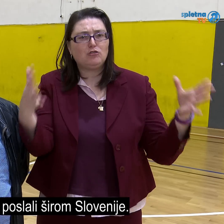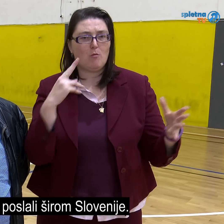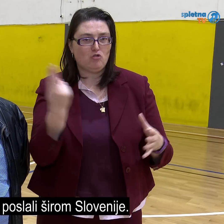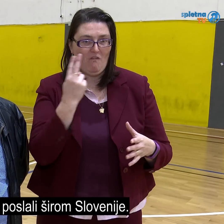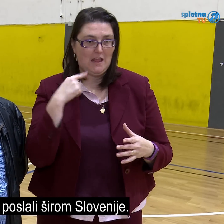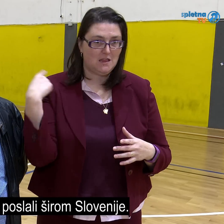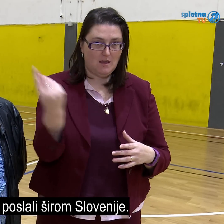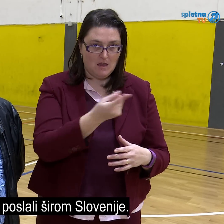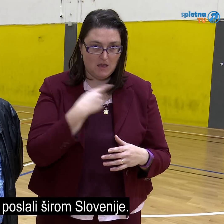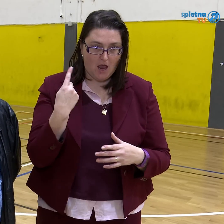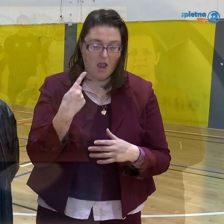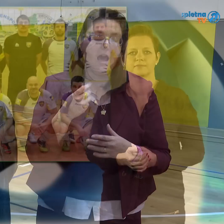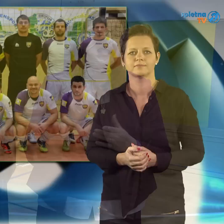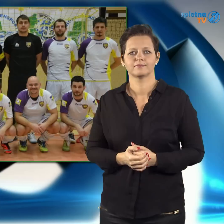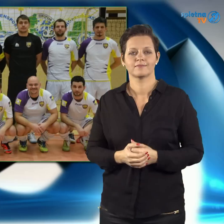Slovenije.